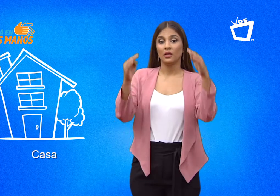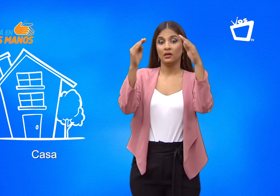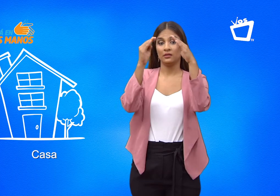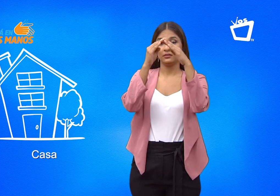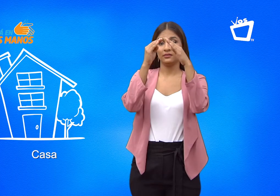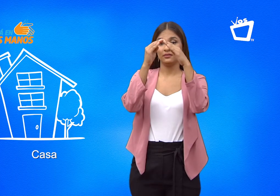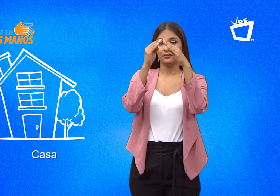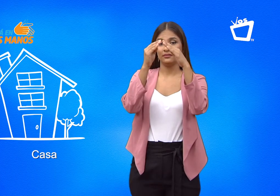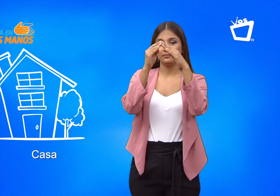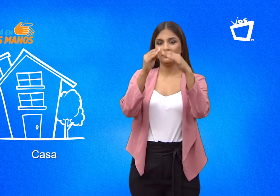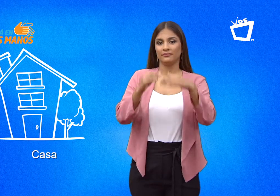Casa.